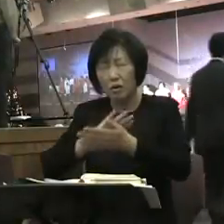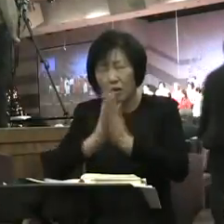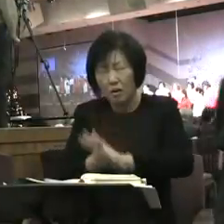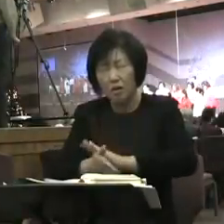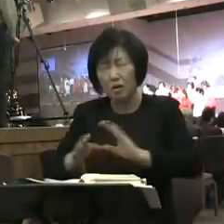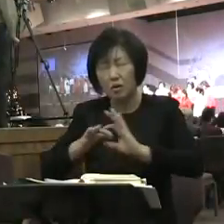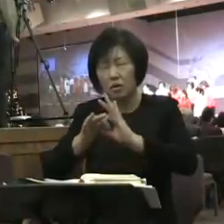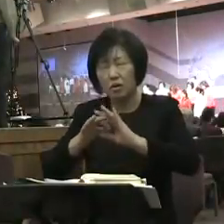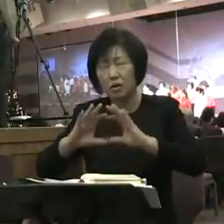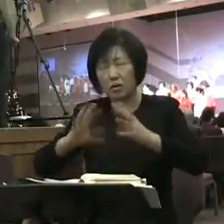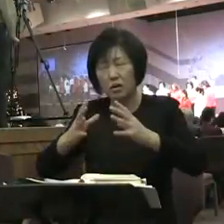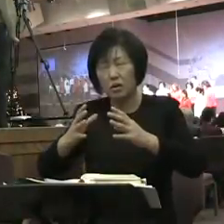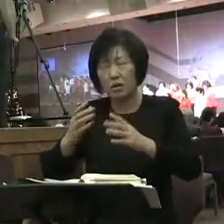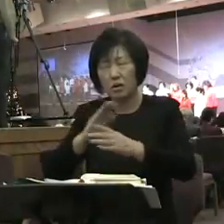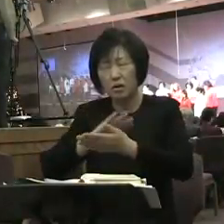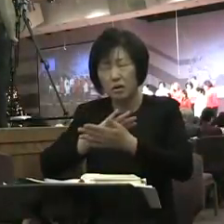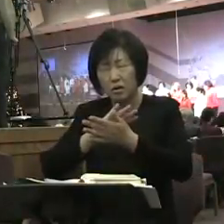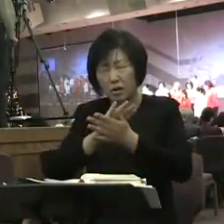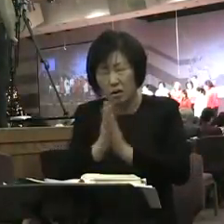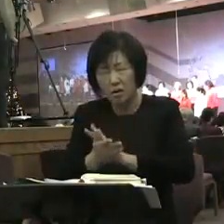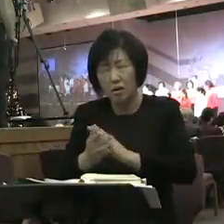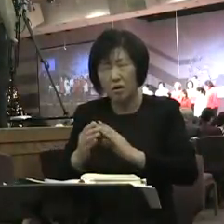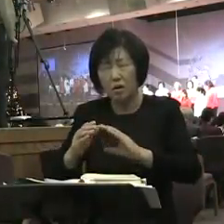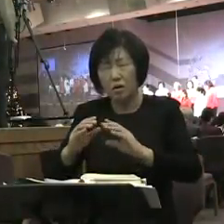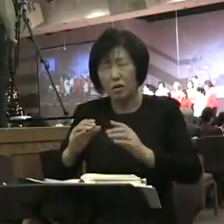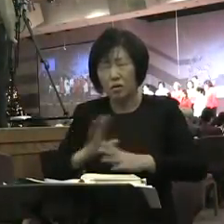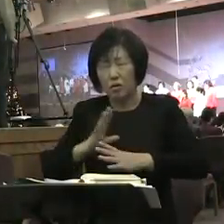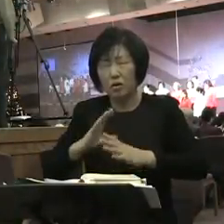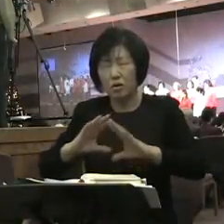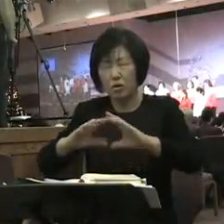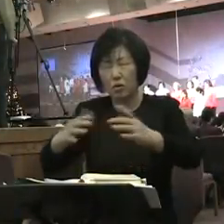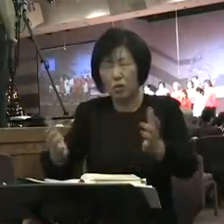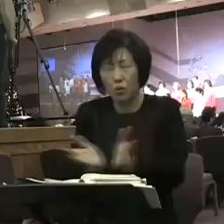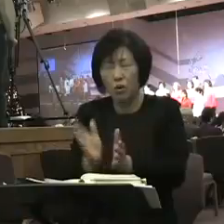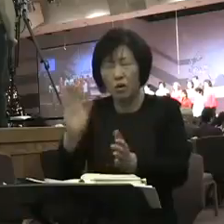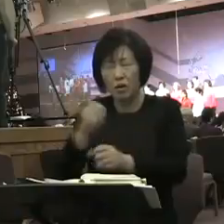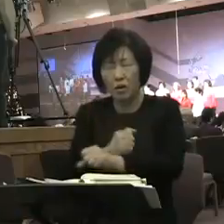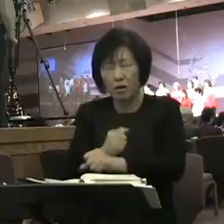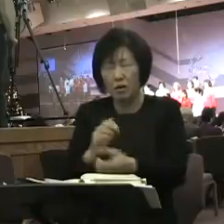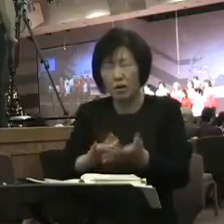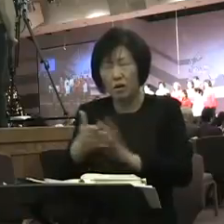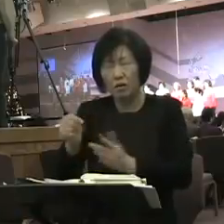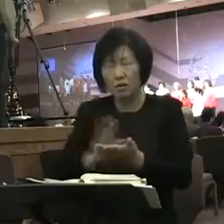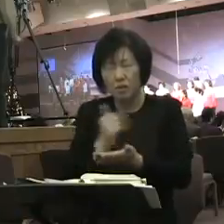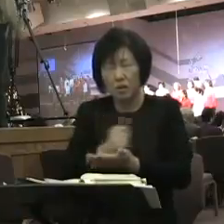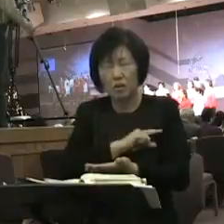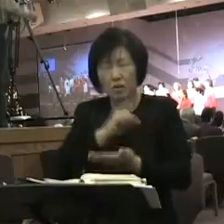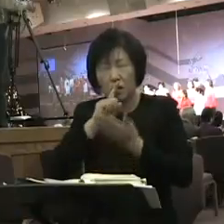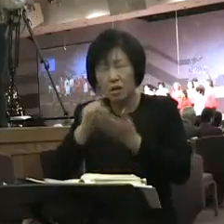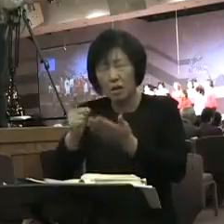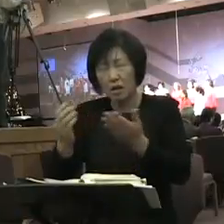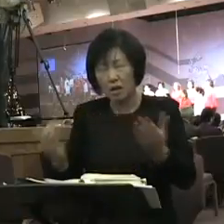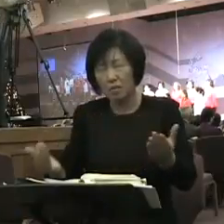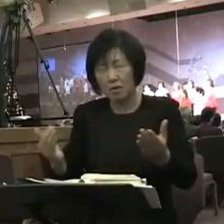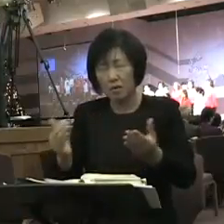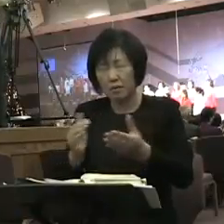변화하는 놀라운 하나님의 공동체로 만들어 주옵소서. 예수 그리스도의 이름으로 기도하옵나이다.